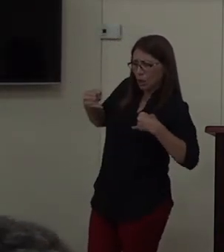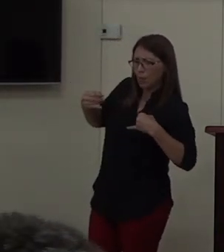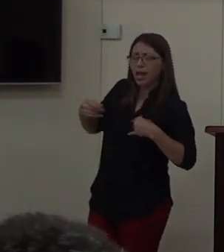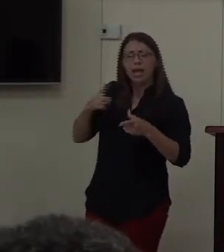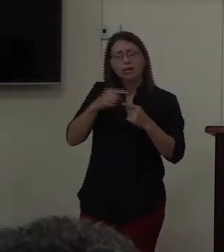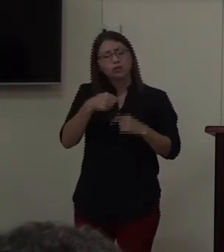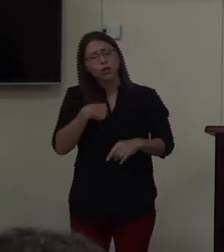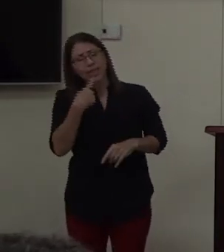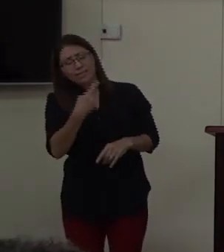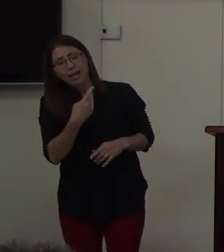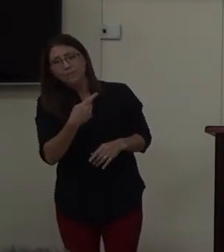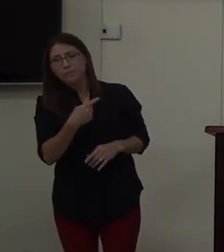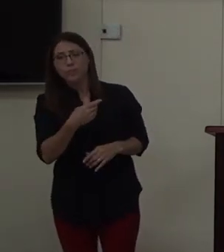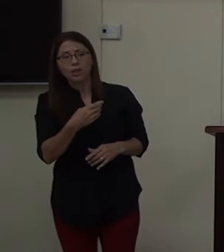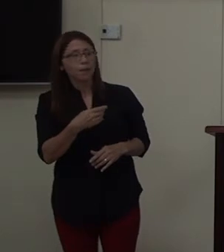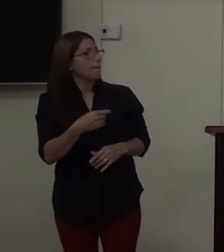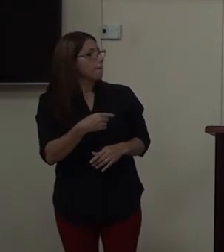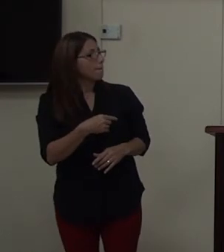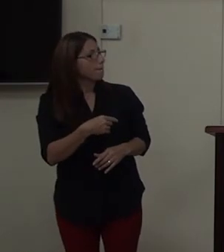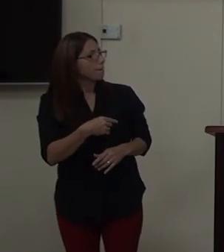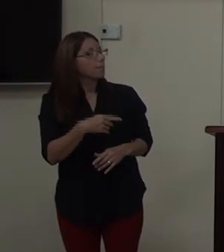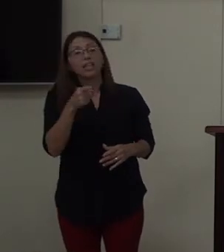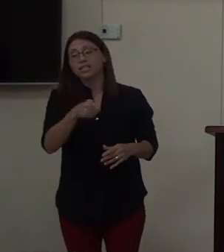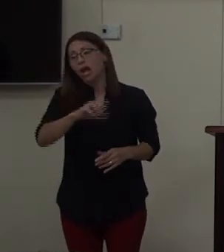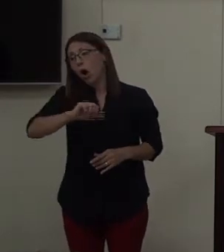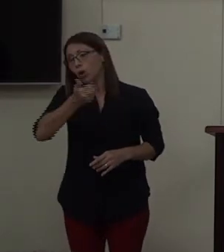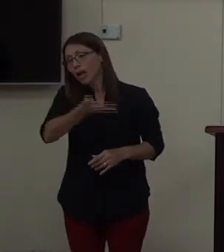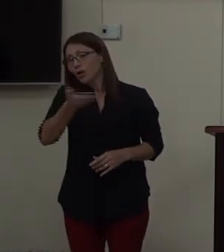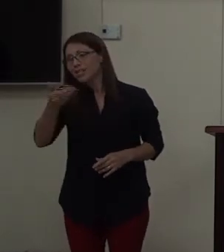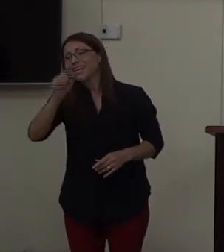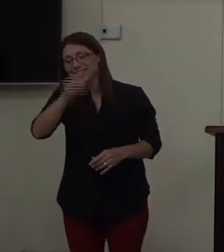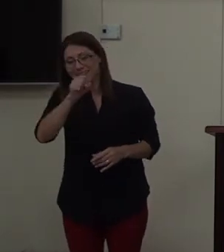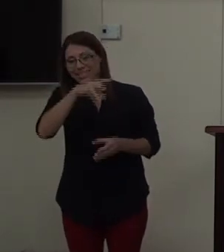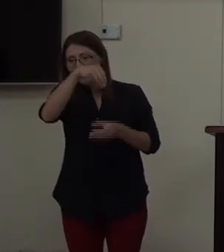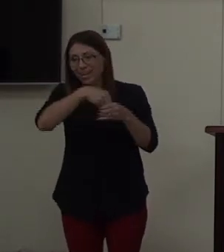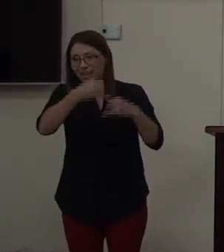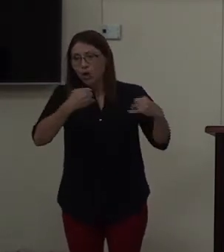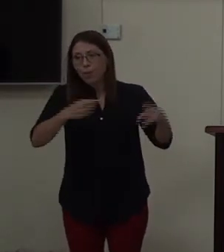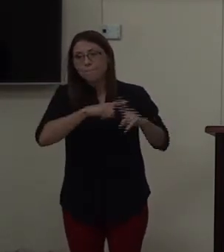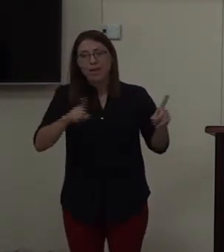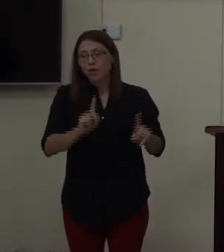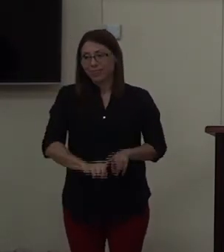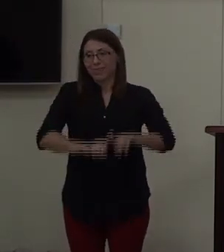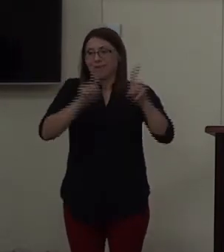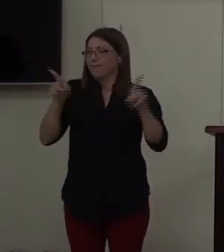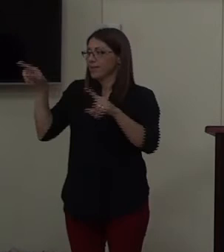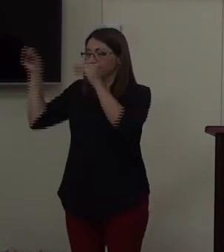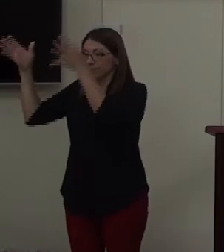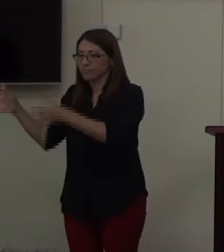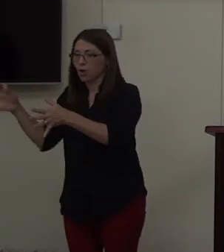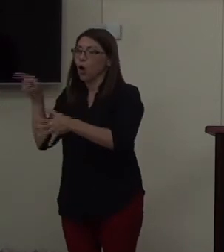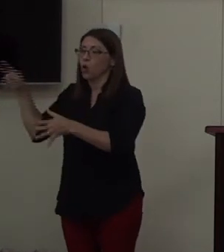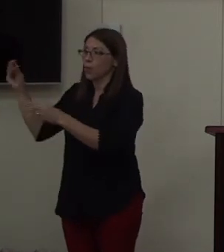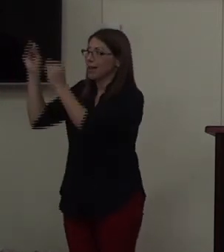yo llegaba y me decía, o otra cosa que sí estaba en el idioma, pero que no estaba como él la decía, o como él nos decía a